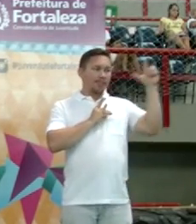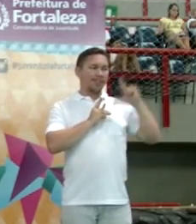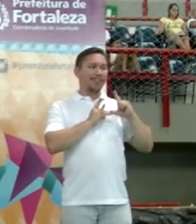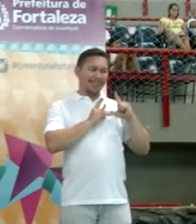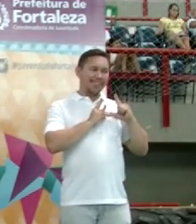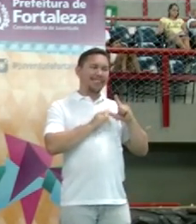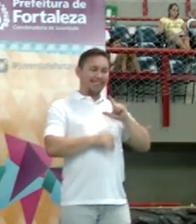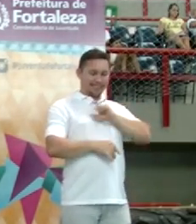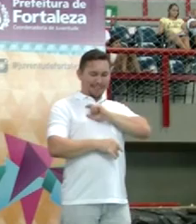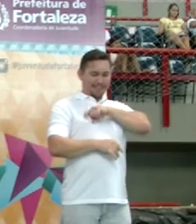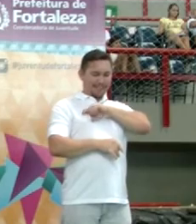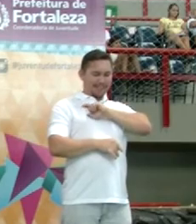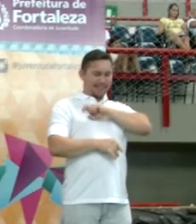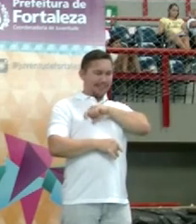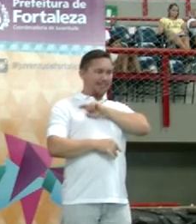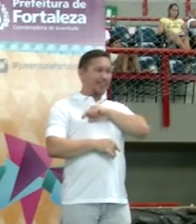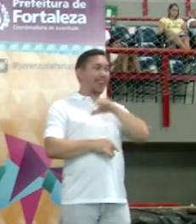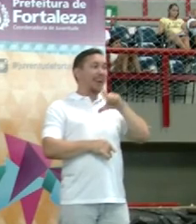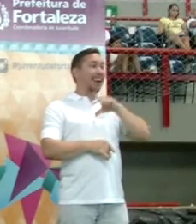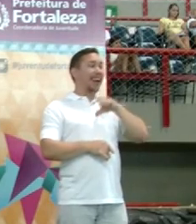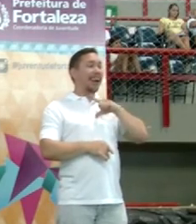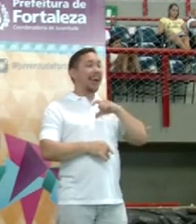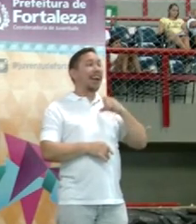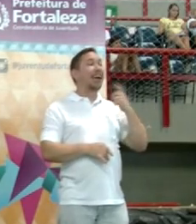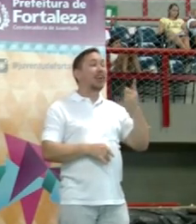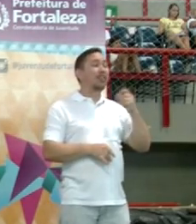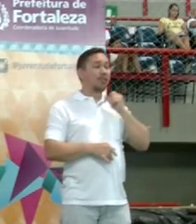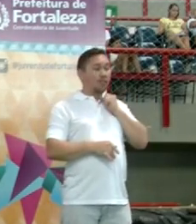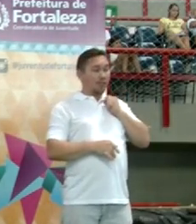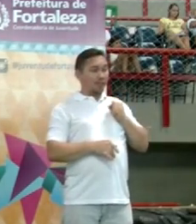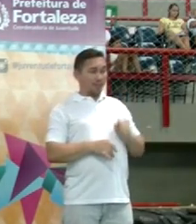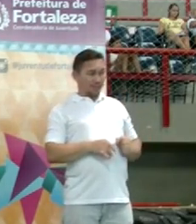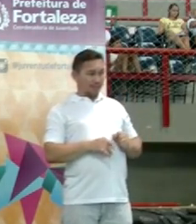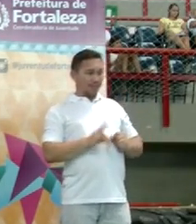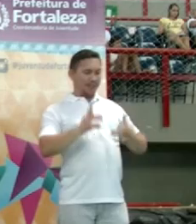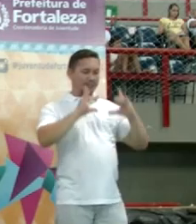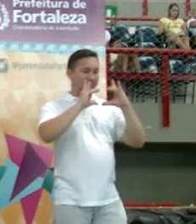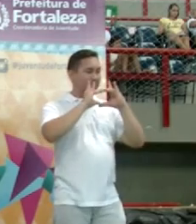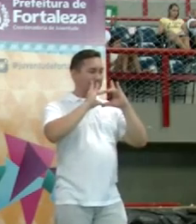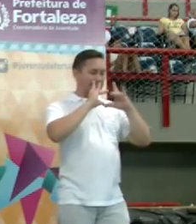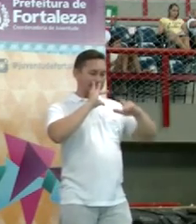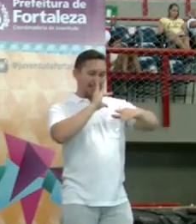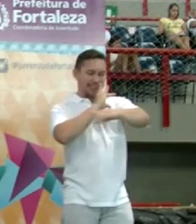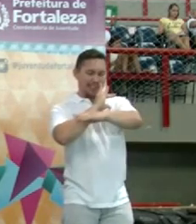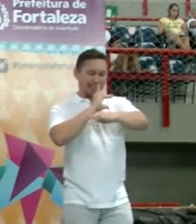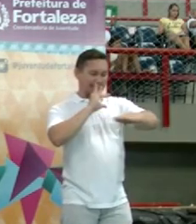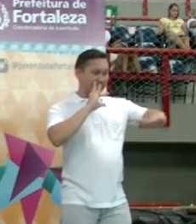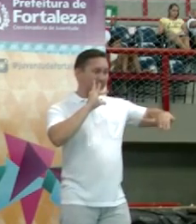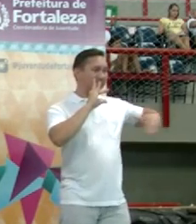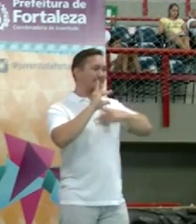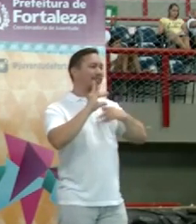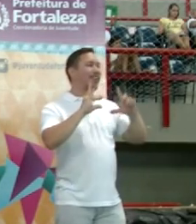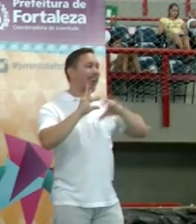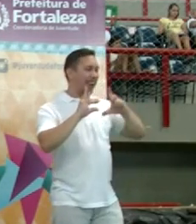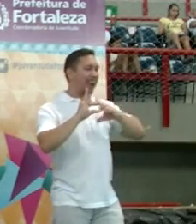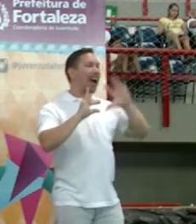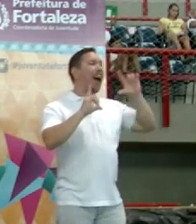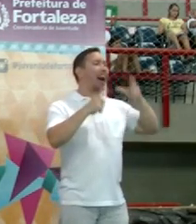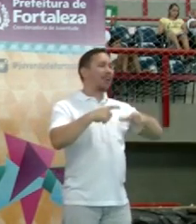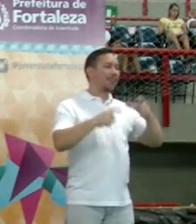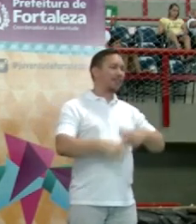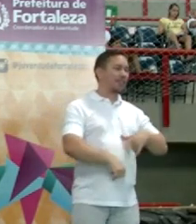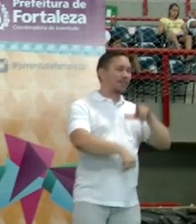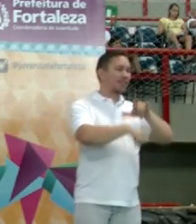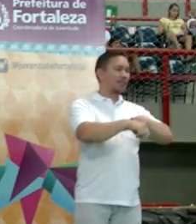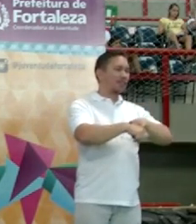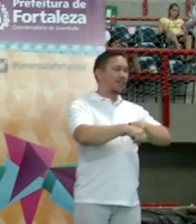surpresinha maldosa chamada é o esgoto. O buraco que é ao redor do castelo, geralmente é onde eu deposito